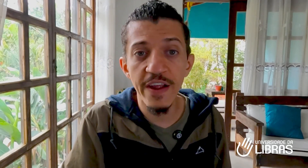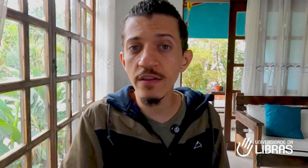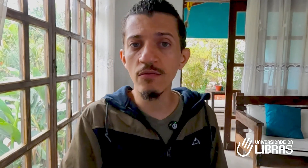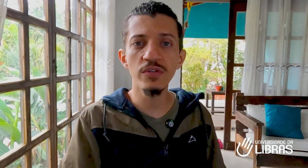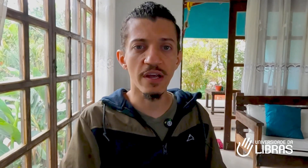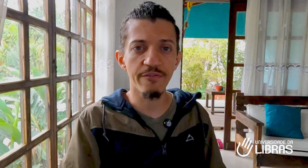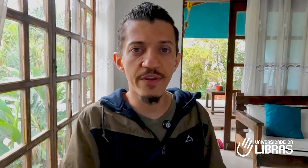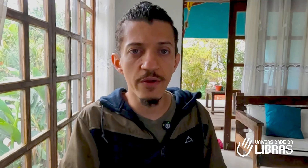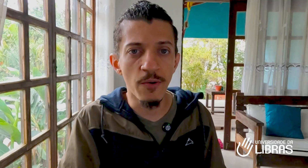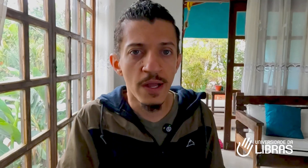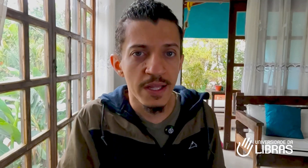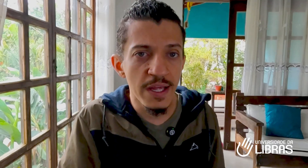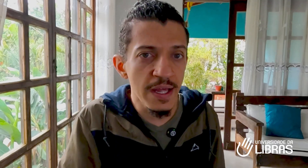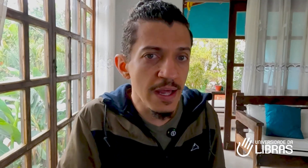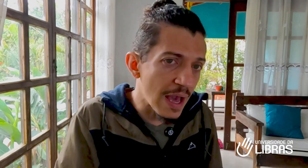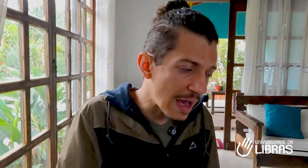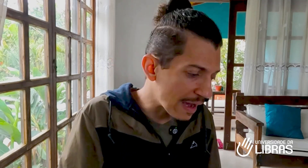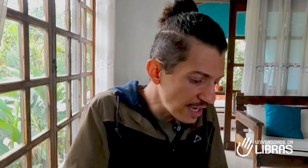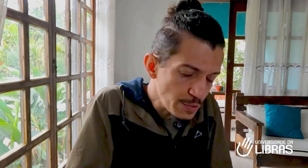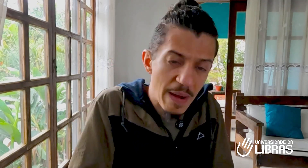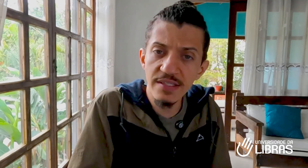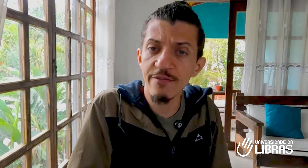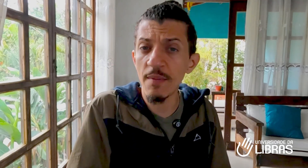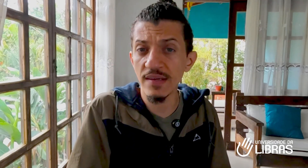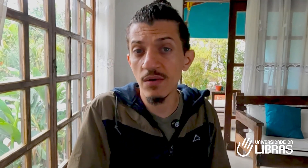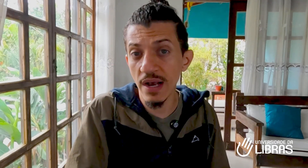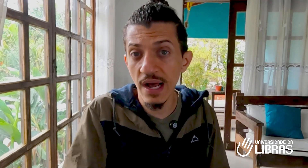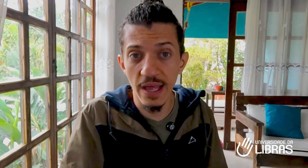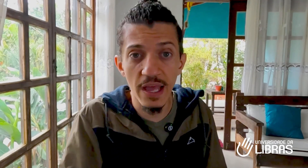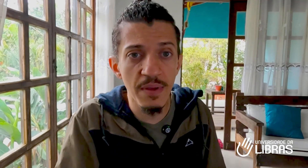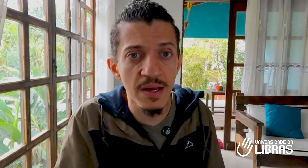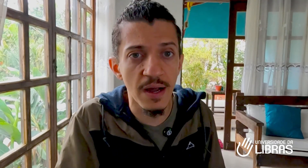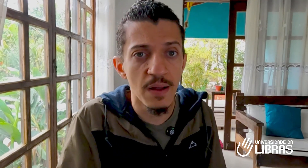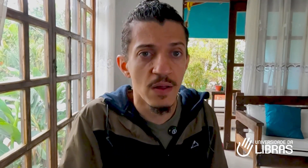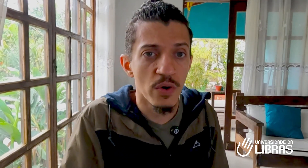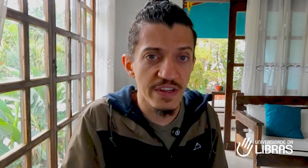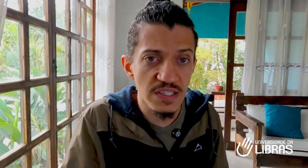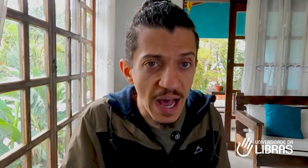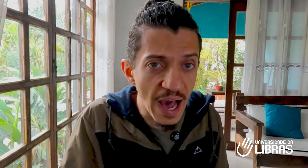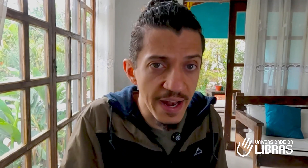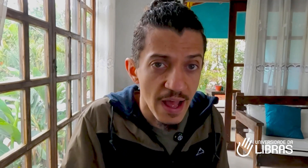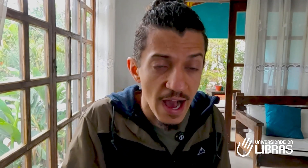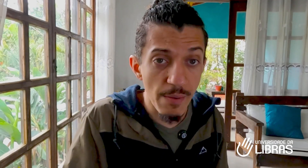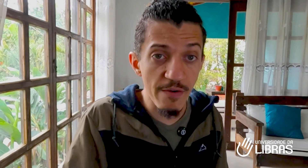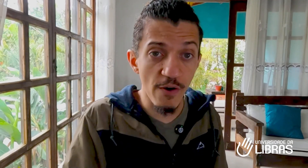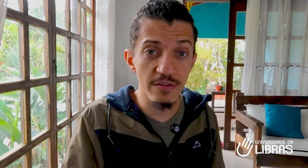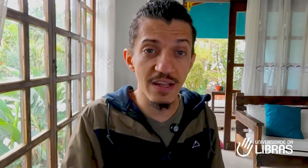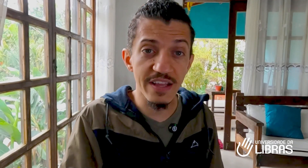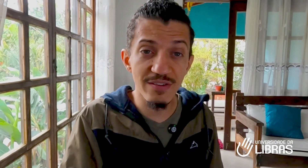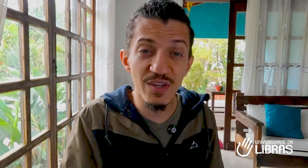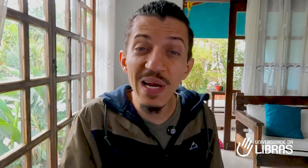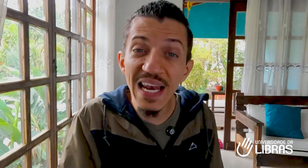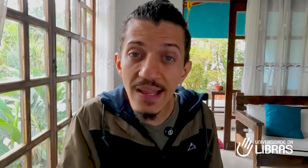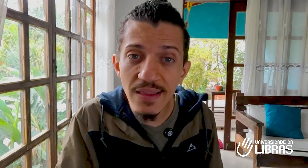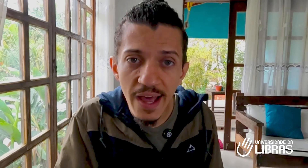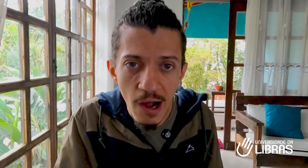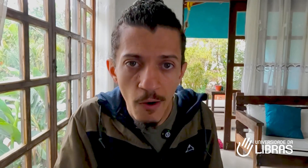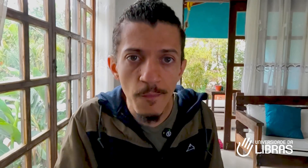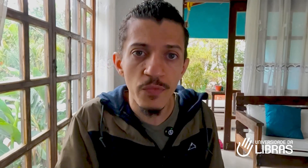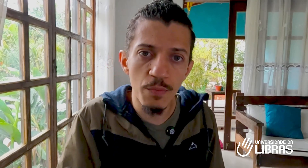um desafio que a grande parte da formação acadêmica, universitária, acaba focando na tradução literal do